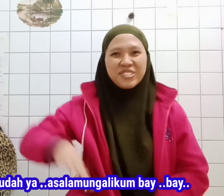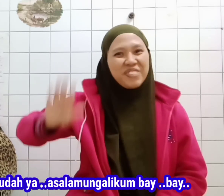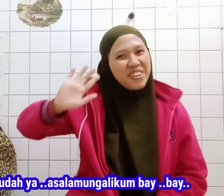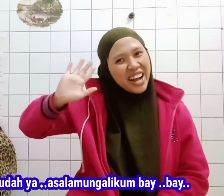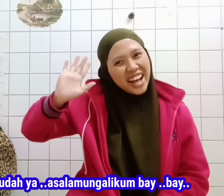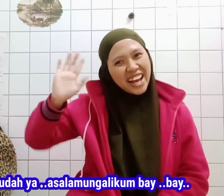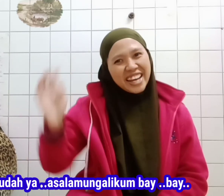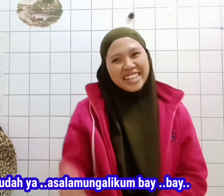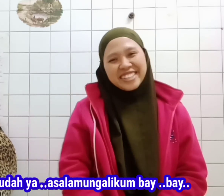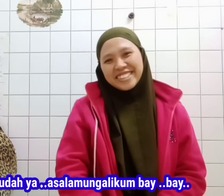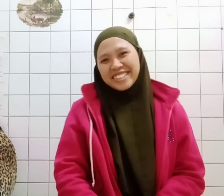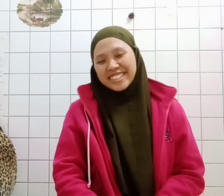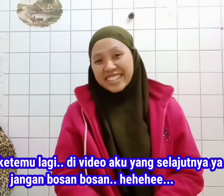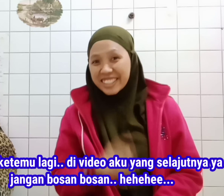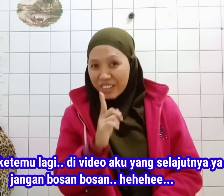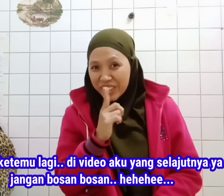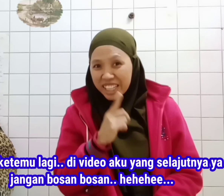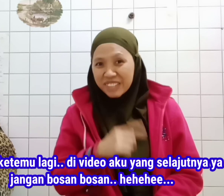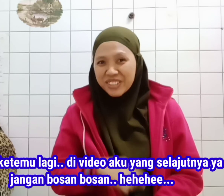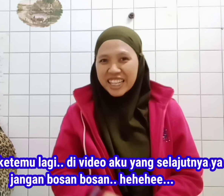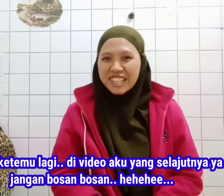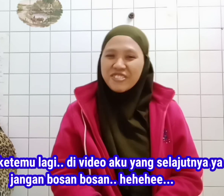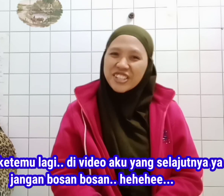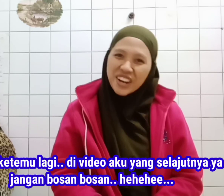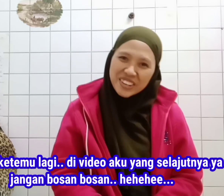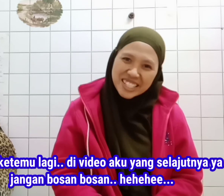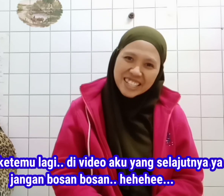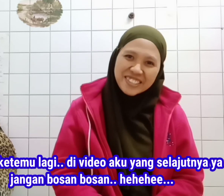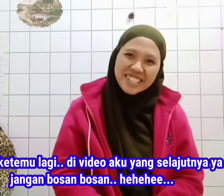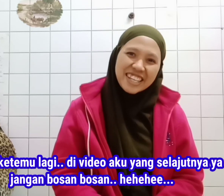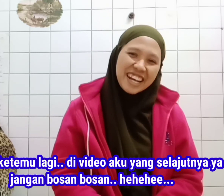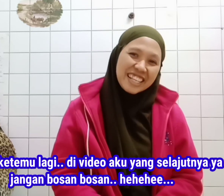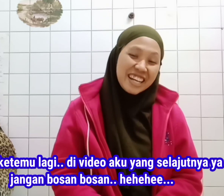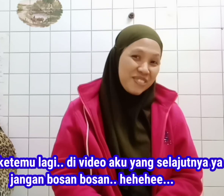bye bye, sampai ketemu lagi di video aku selanjutnya ya, jangan